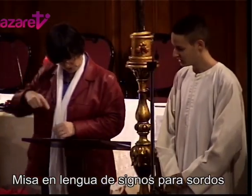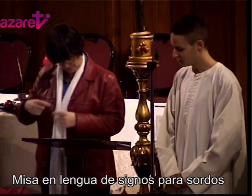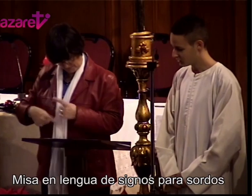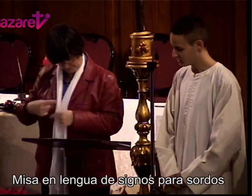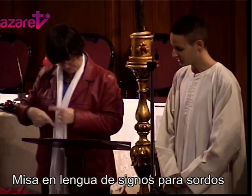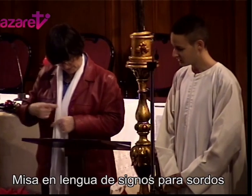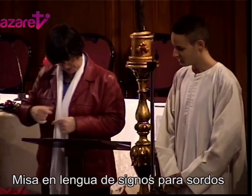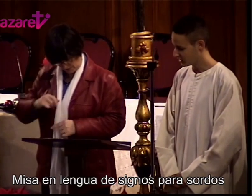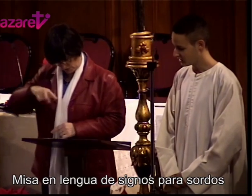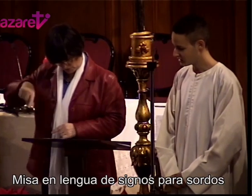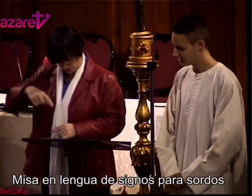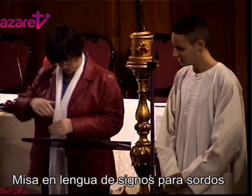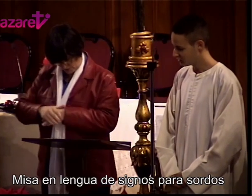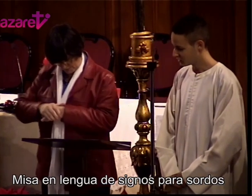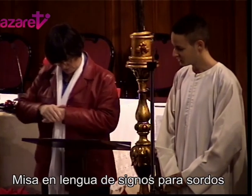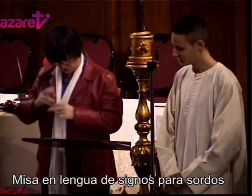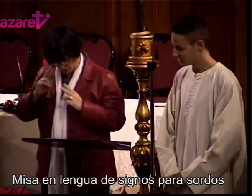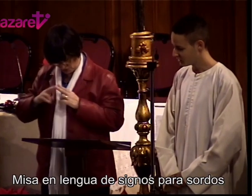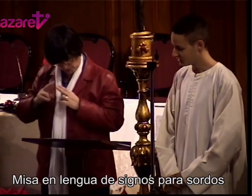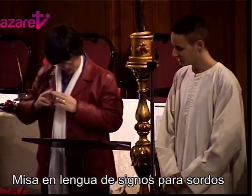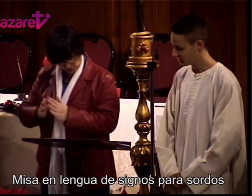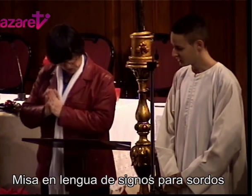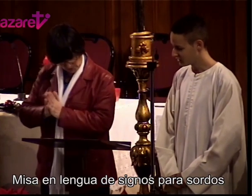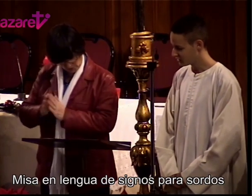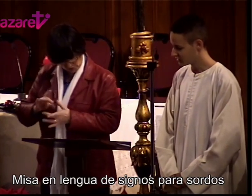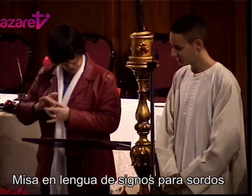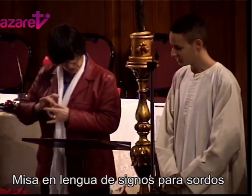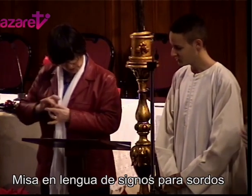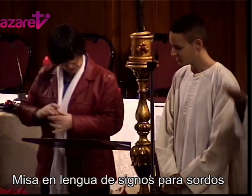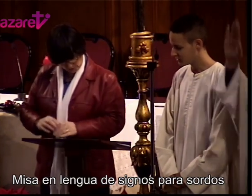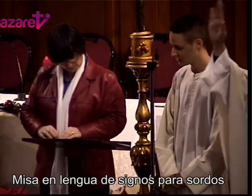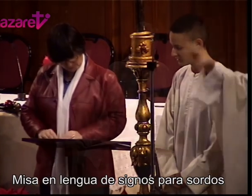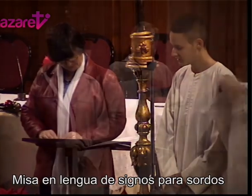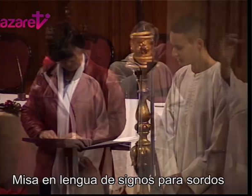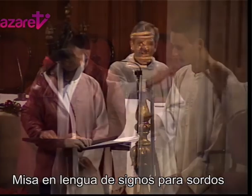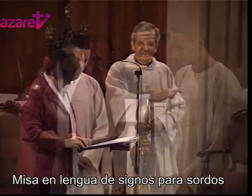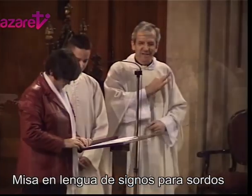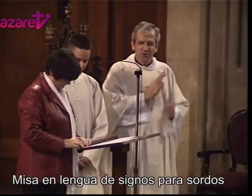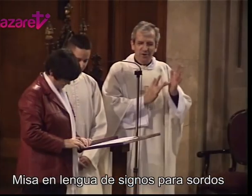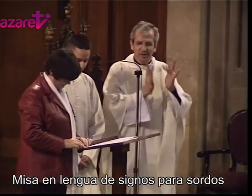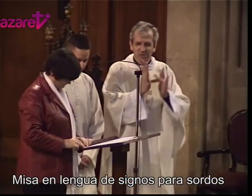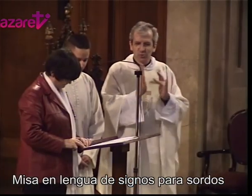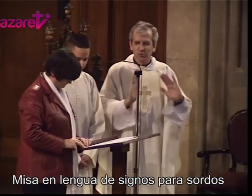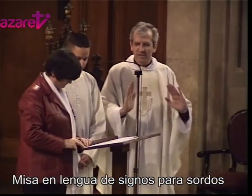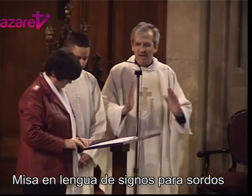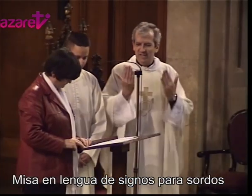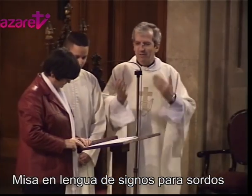por nuestras familias y por nuestros amigos y conocidos. Oremos. Ven, Señor Jesús, a